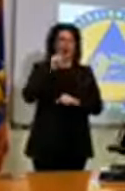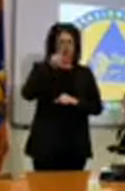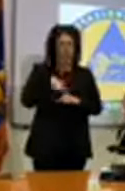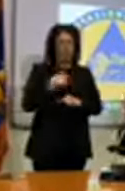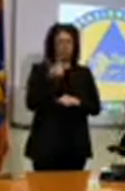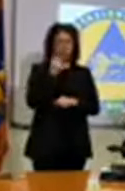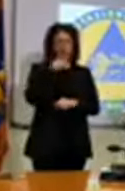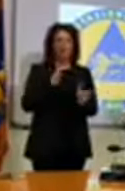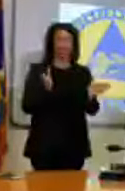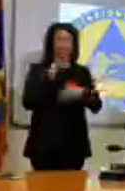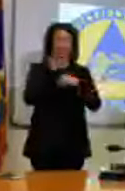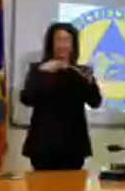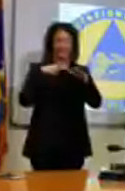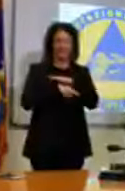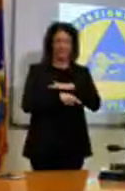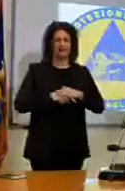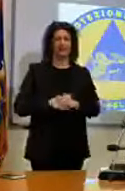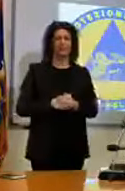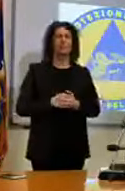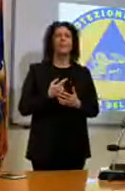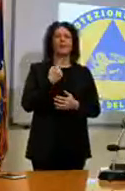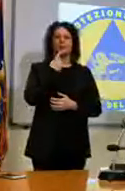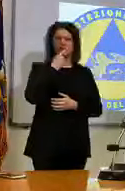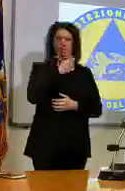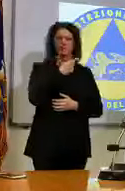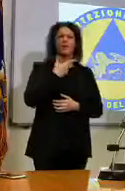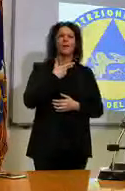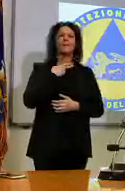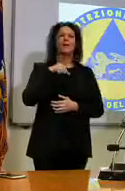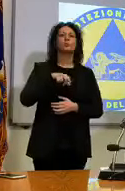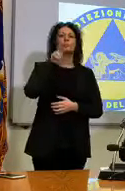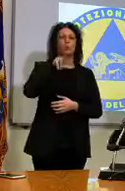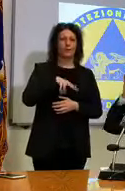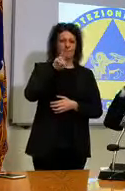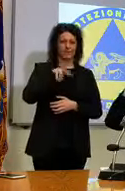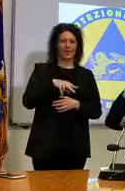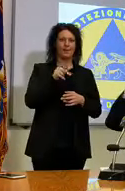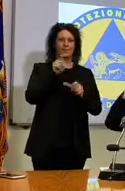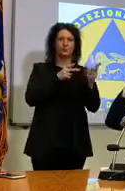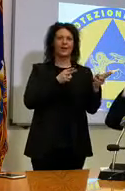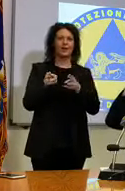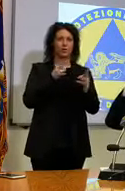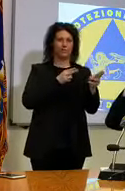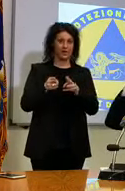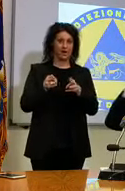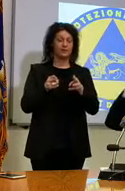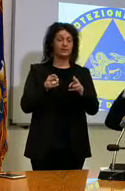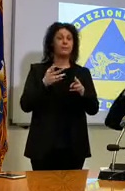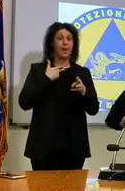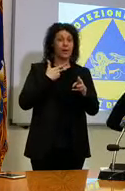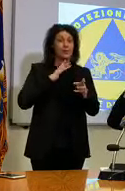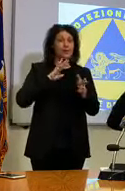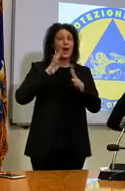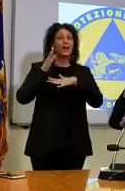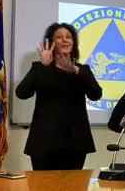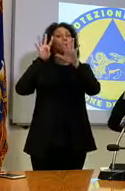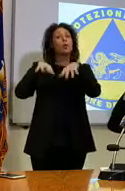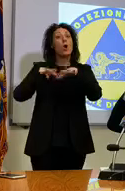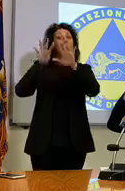solo ricordarvi una cosa, se è vero che noi abbiamo 2.000 ricoverati in questo momento, è altrettanto vero che abbiamo quasi 9.000